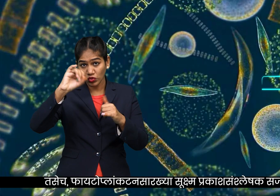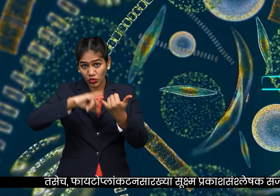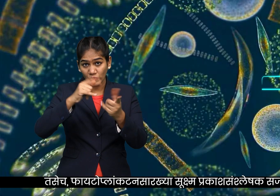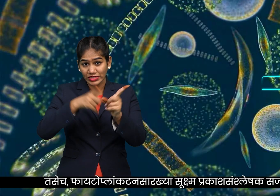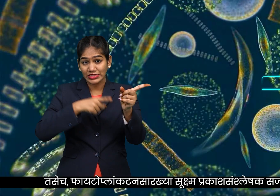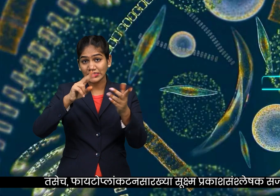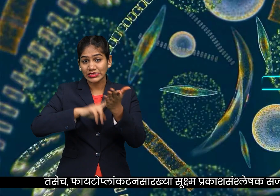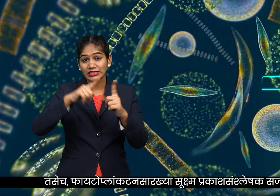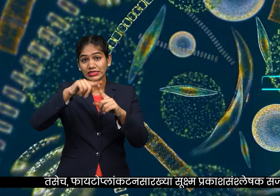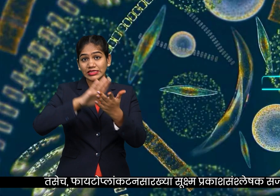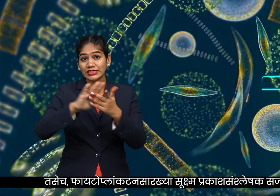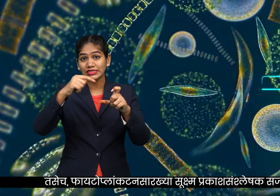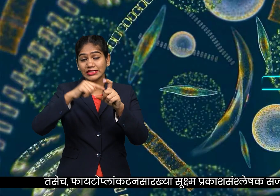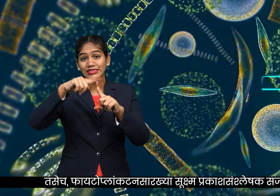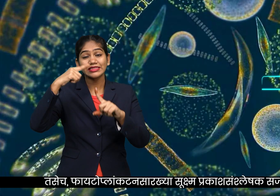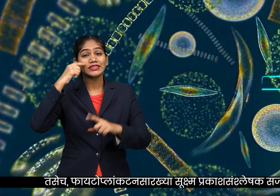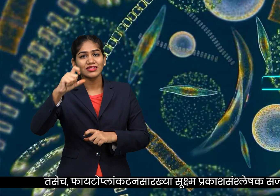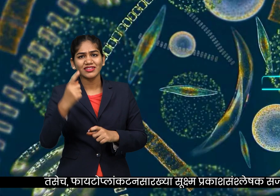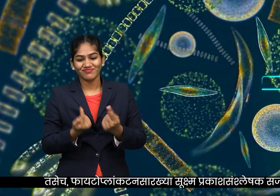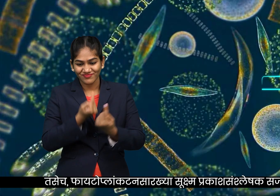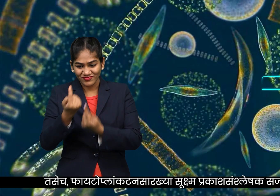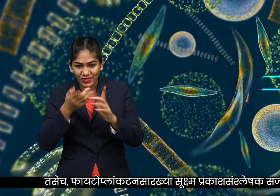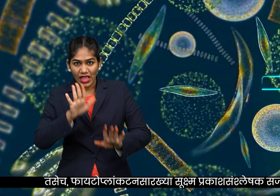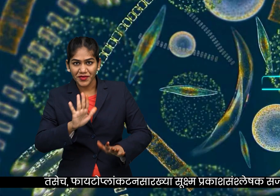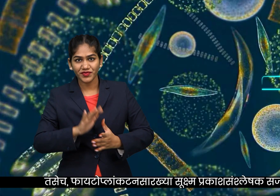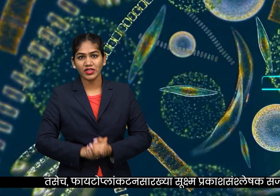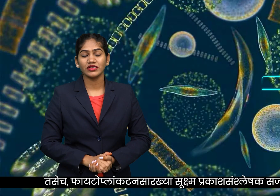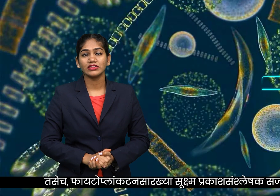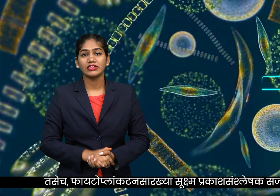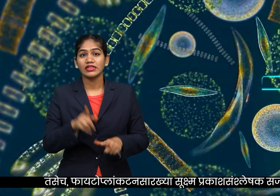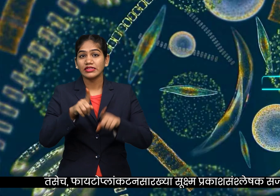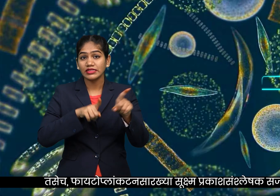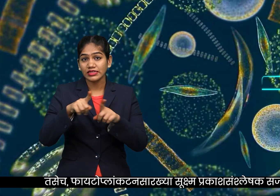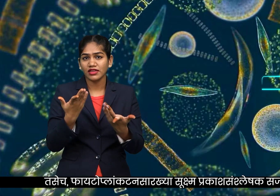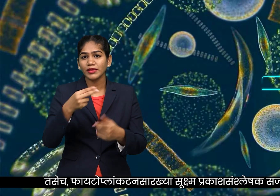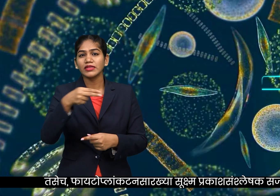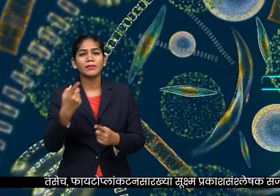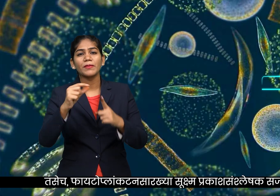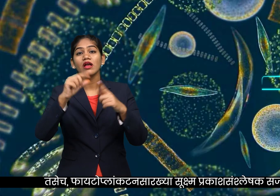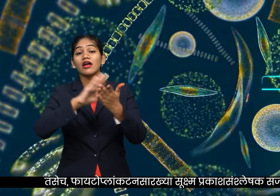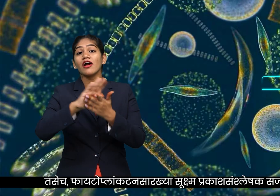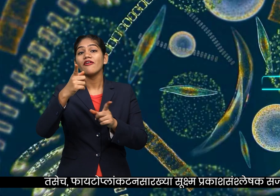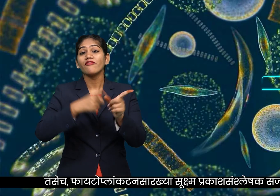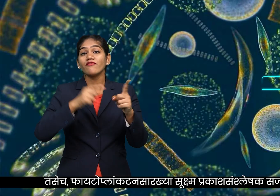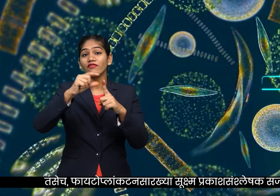फायटोप्लॅन्क्टॉनसारख्या सूक्ष्म प्रकाश संश्लेष सजीवांच्या पेशींमध्ये